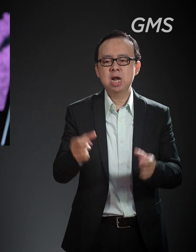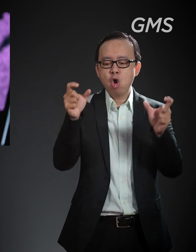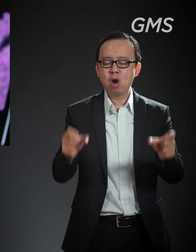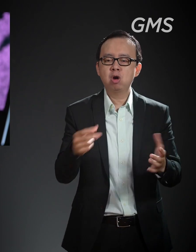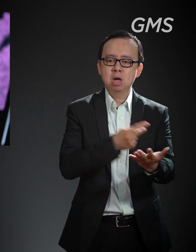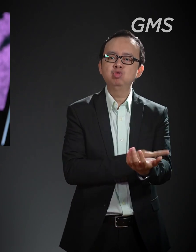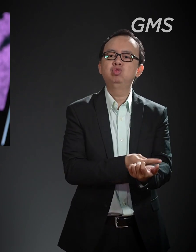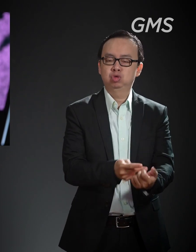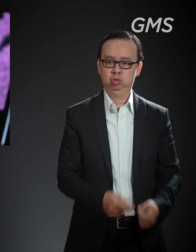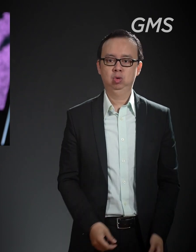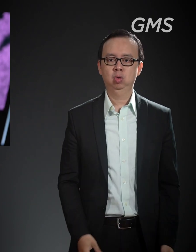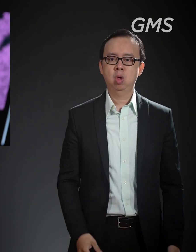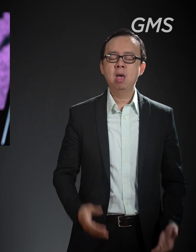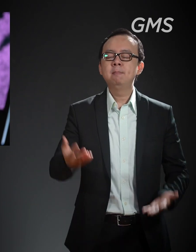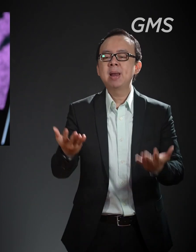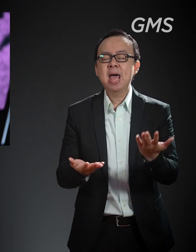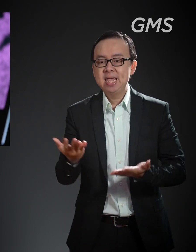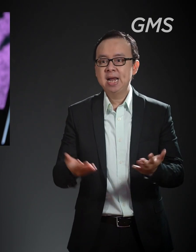Katakan pelayanan kepada orang-orang kudus.